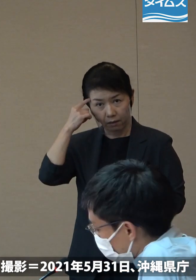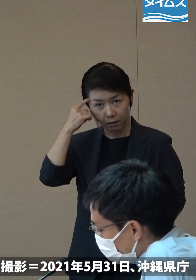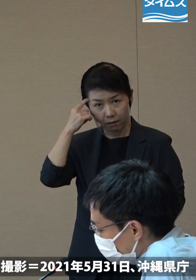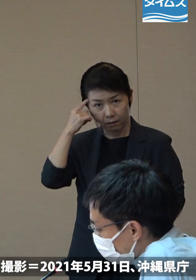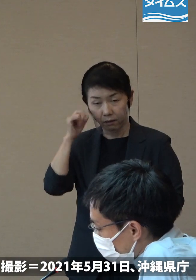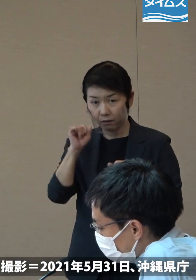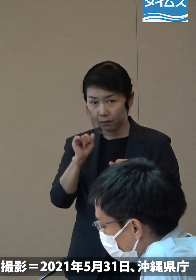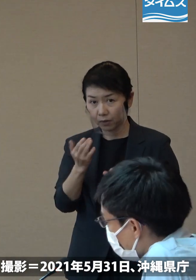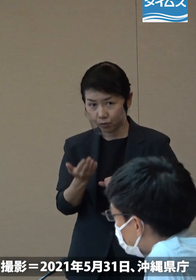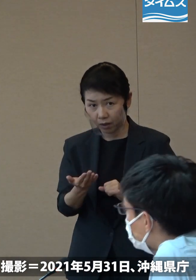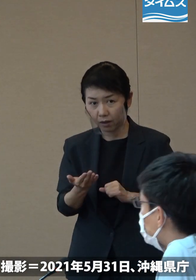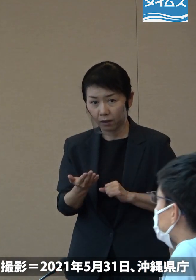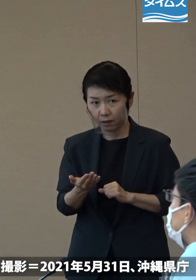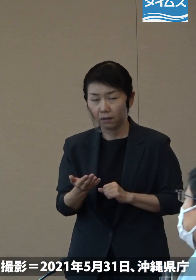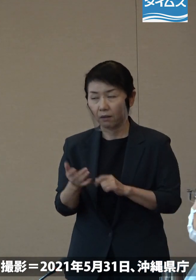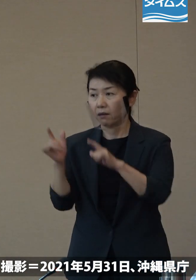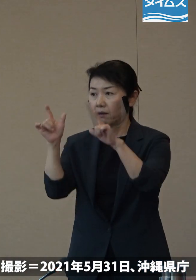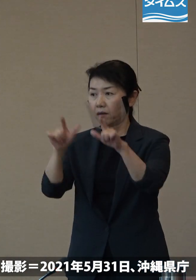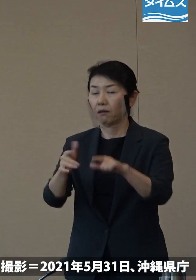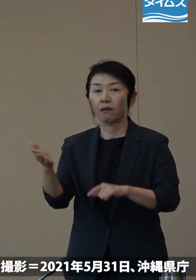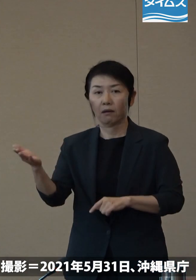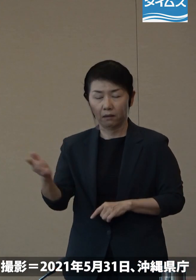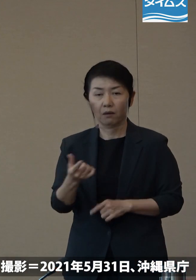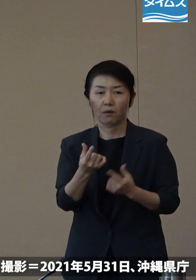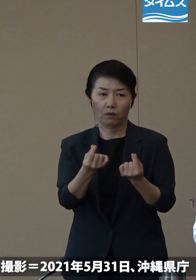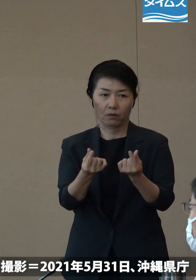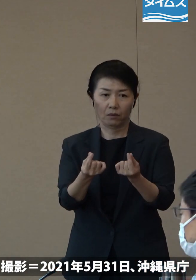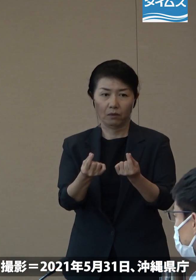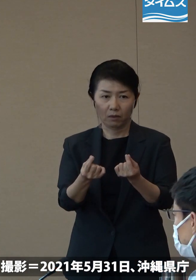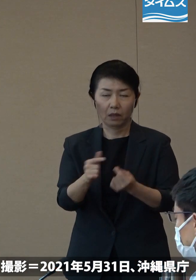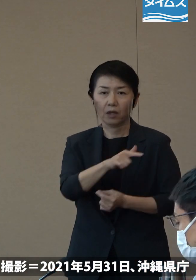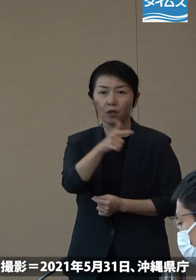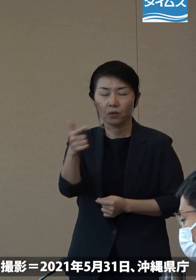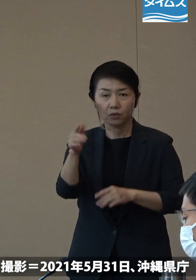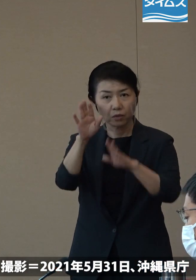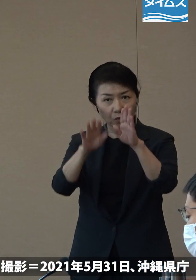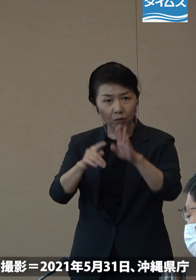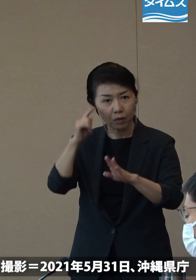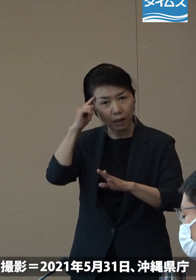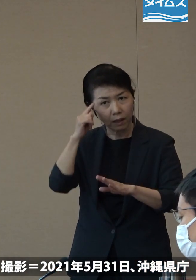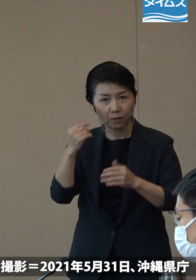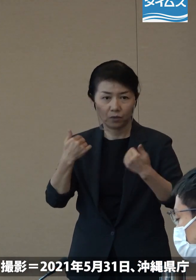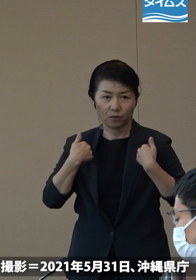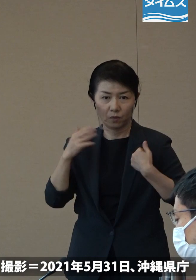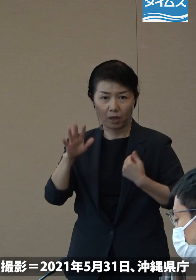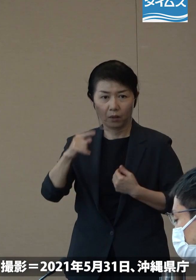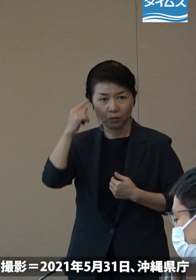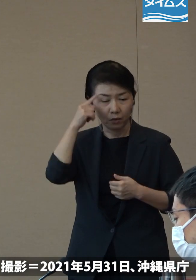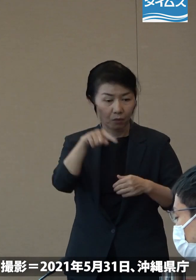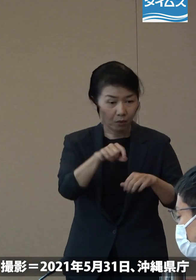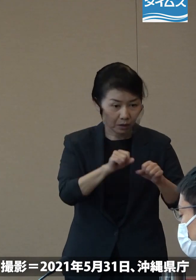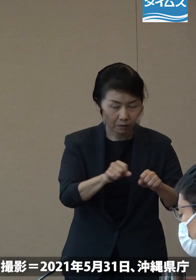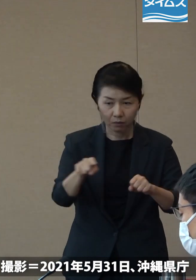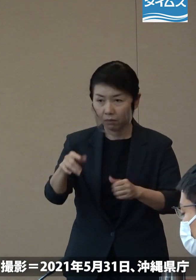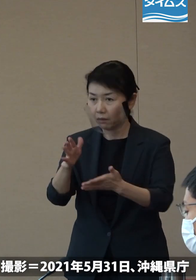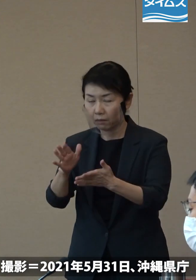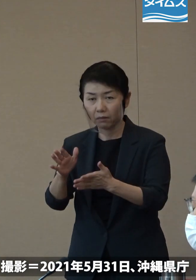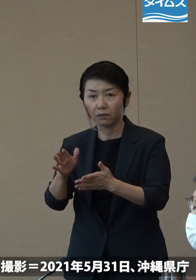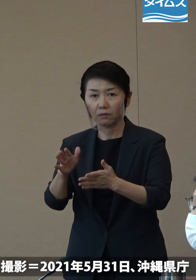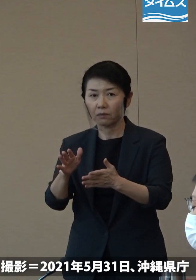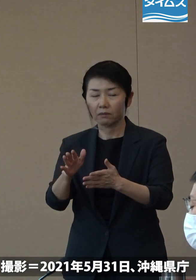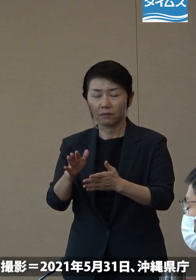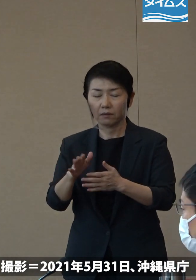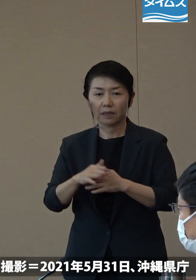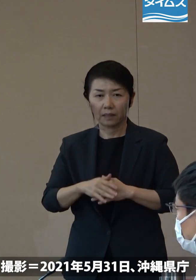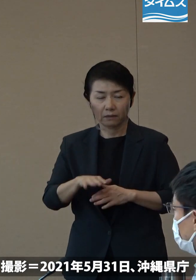でしょうか。 私はあらゆることを想定しなければいけないと思います。なぜならここはやってここはやらないというふうなことになると、それ